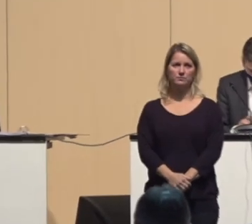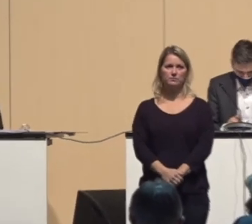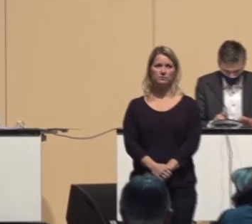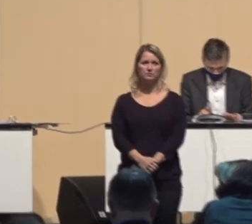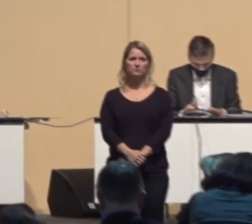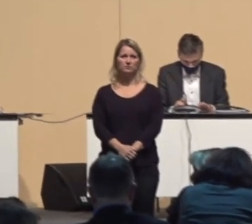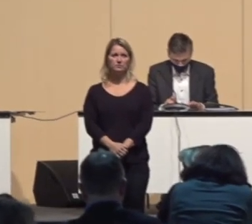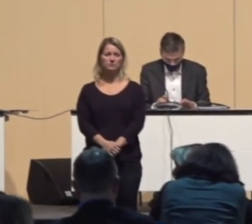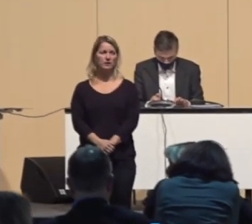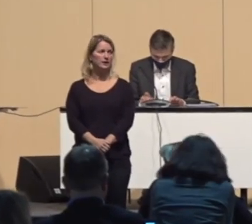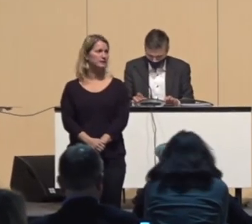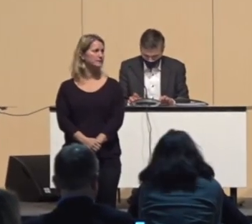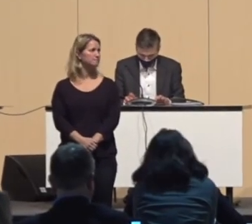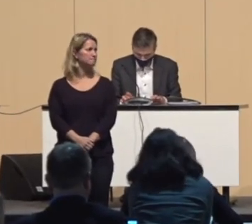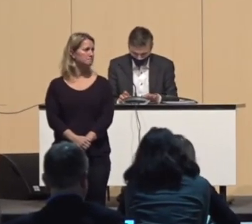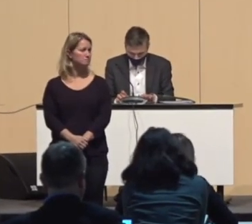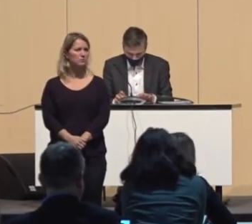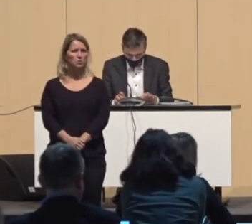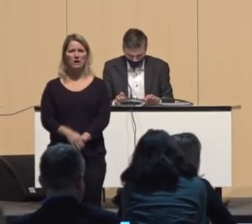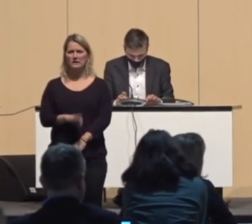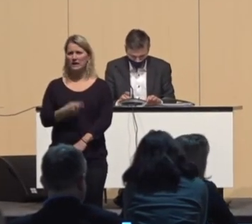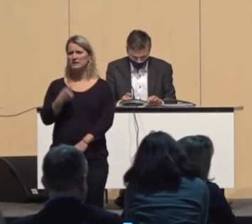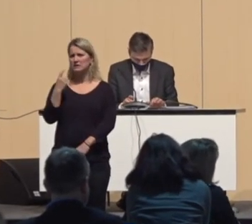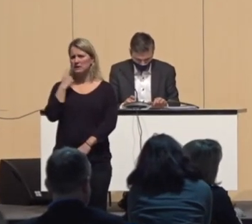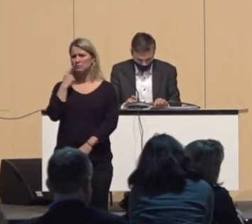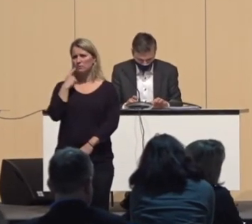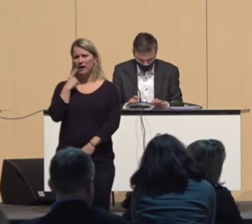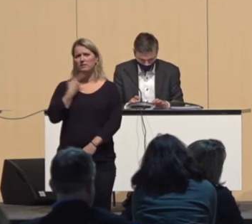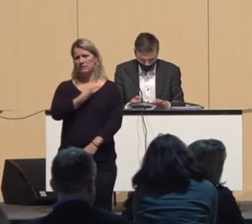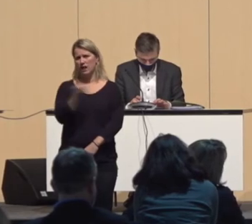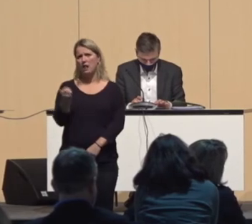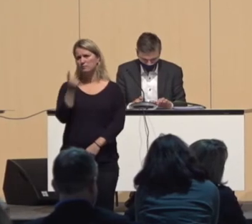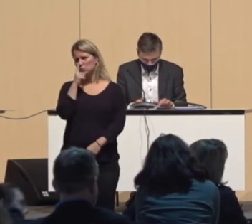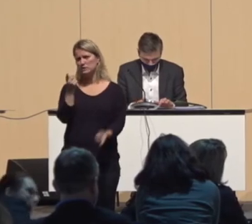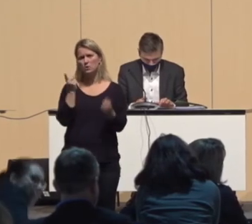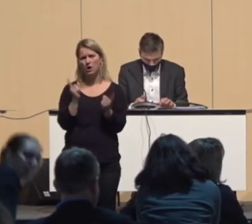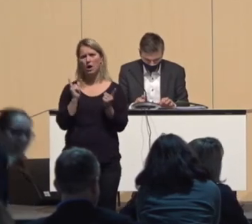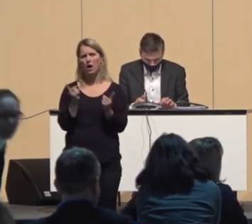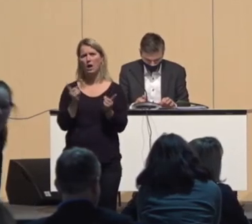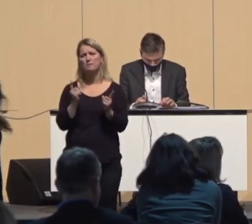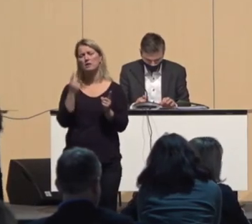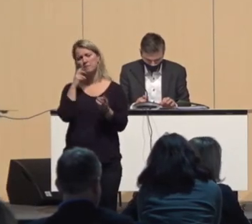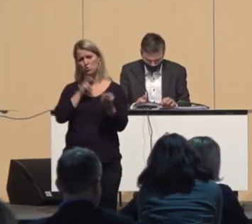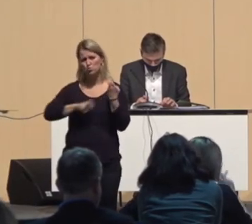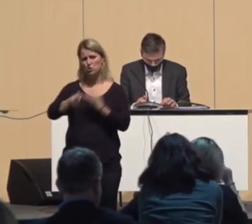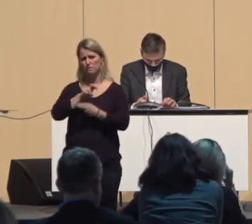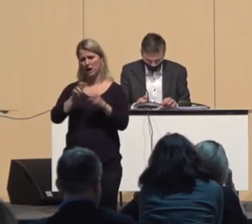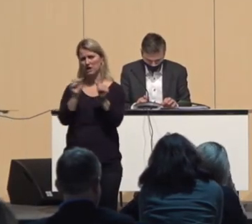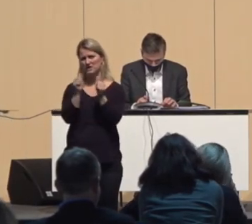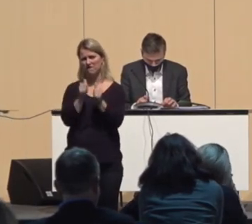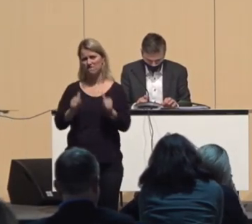Also ich würde insgesamt das Hohe Haus hier ein Stück ermahnen, dass Sie die Umgangsformen miteinander